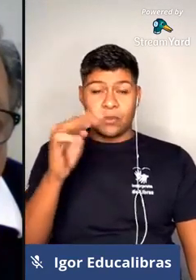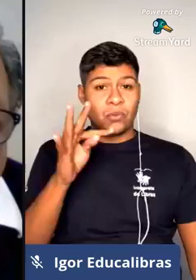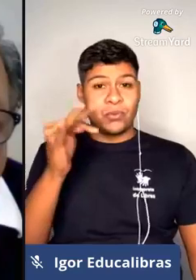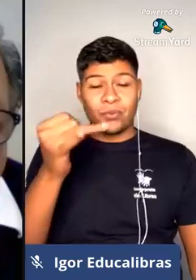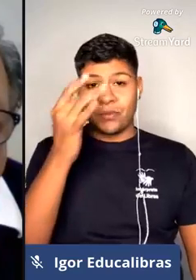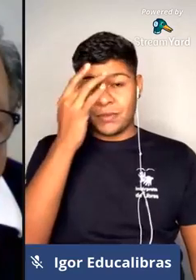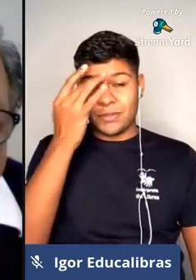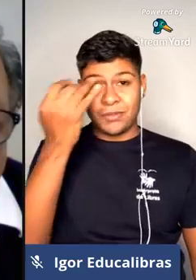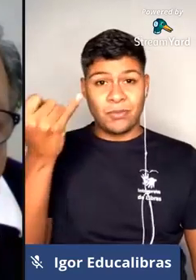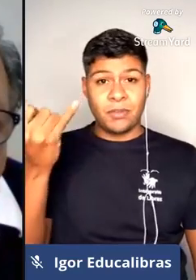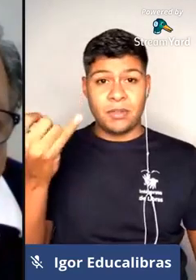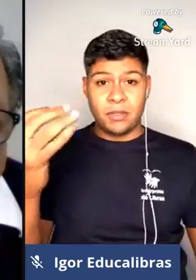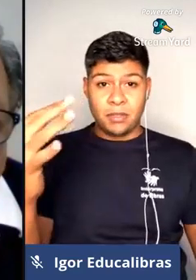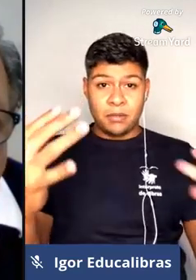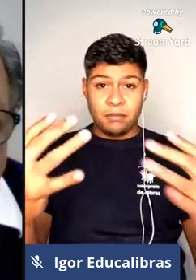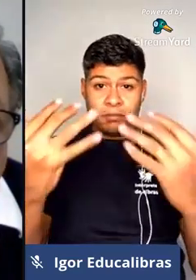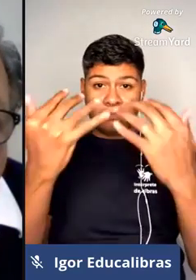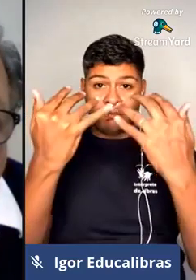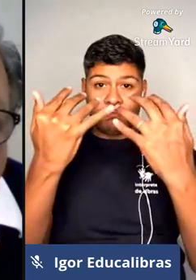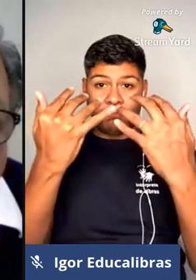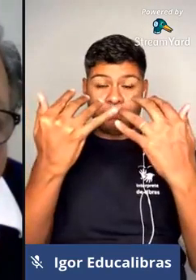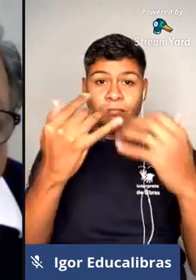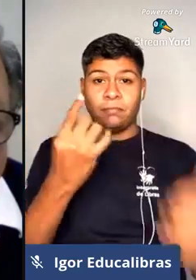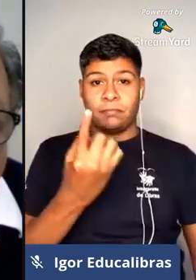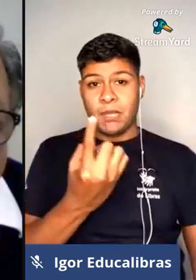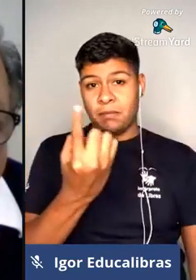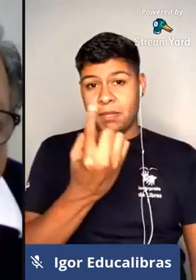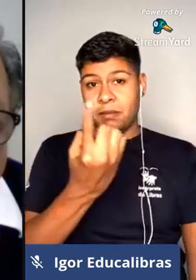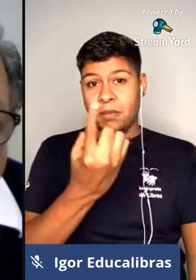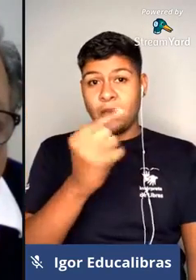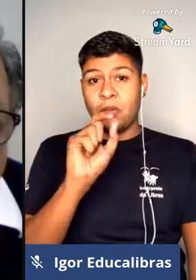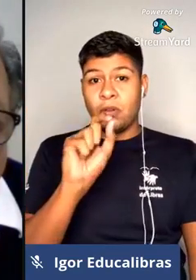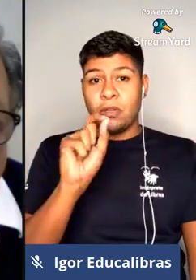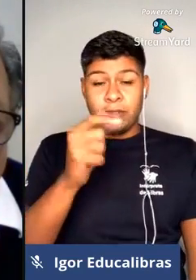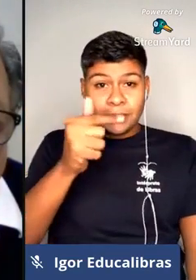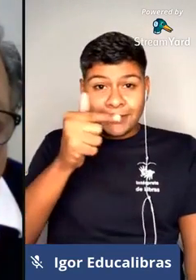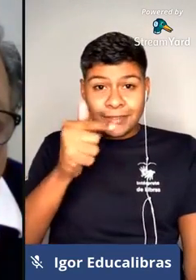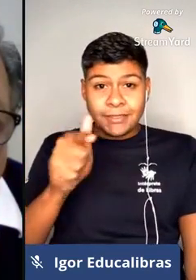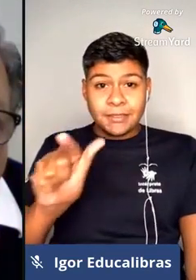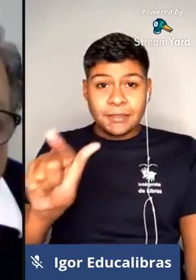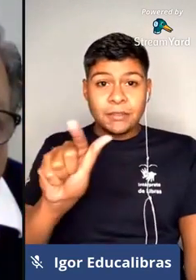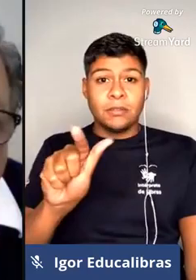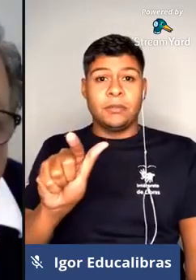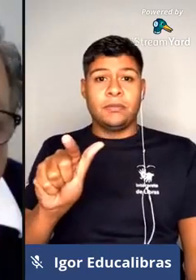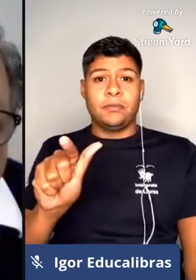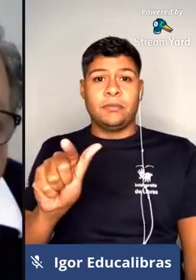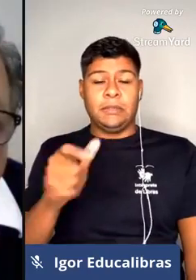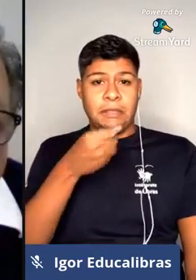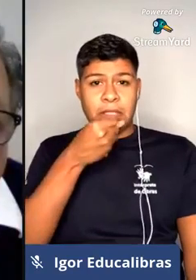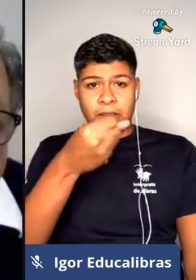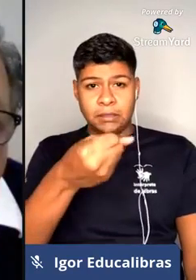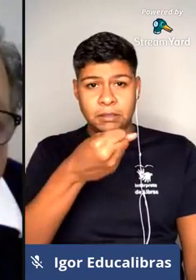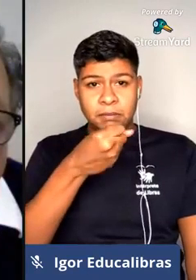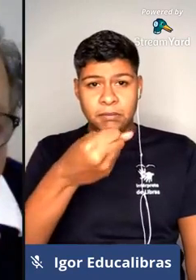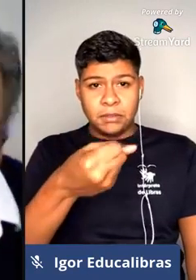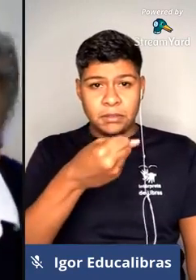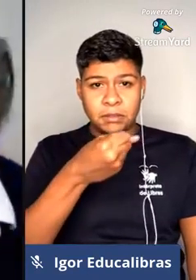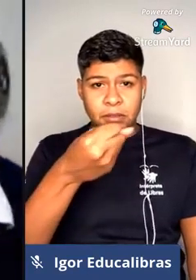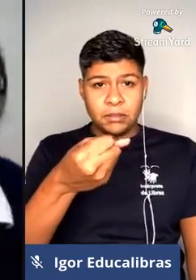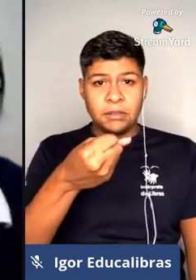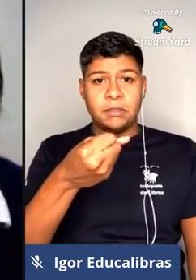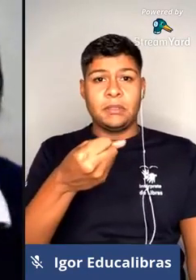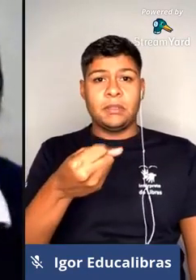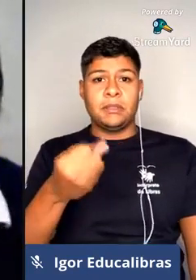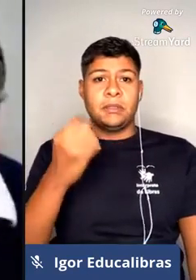está ouvindo aqui a gente. Primeiro, assim, de novo, acompanhe as nossas entrevistas. Segunda-feira tem